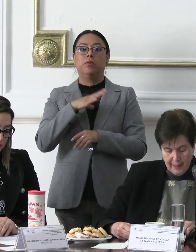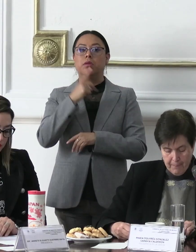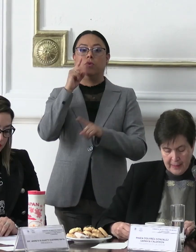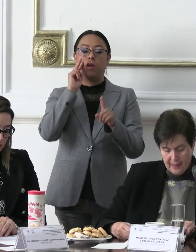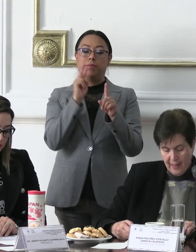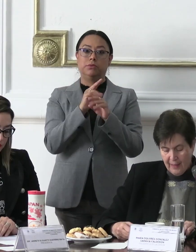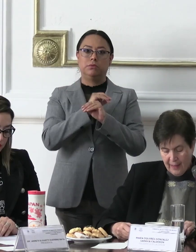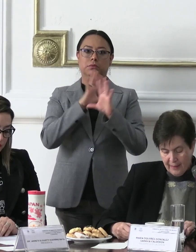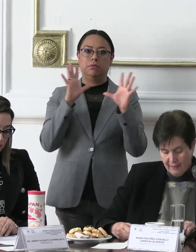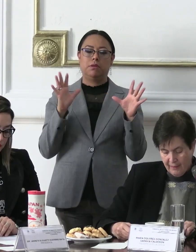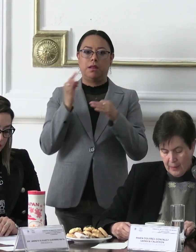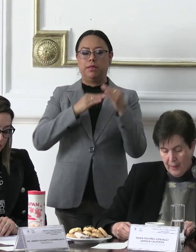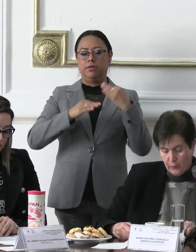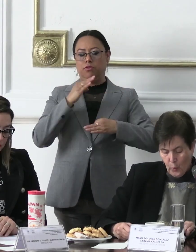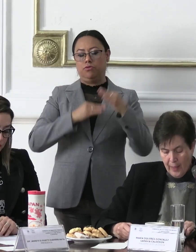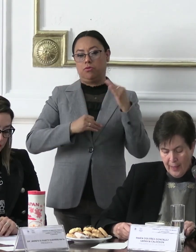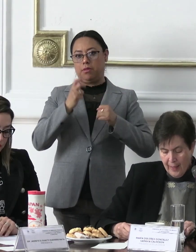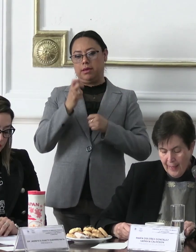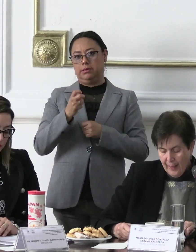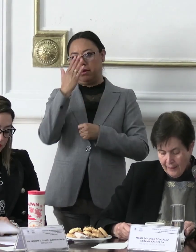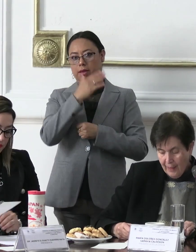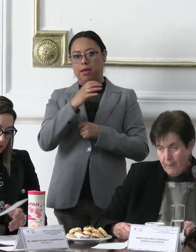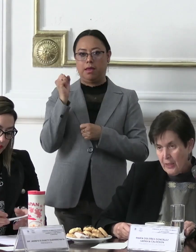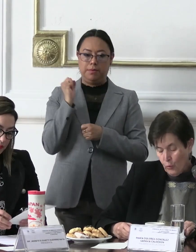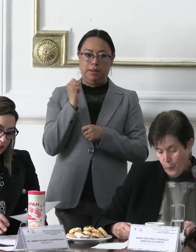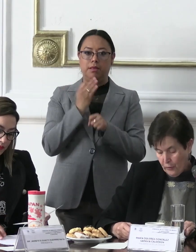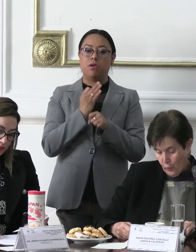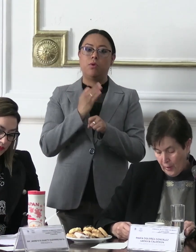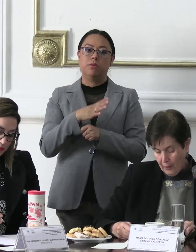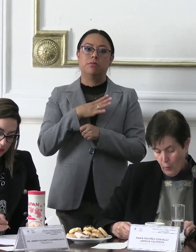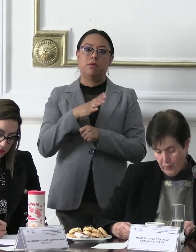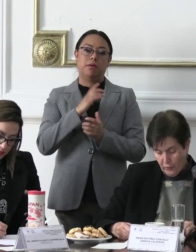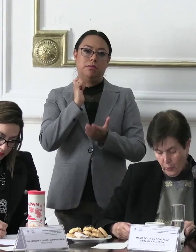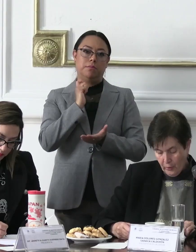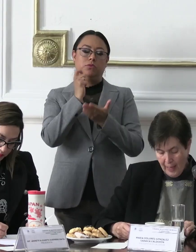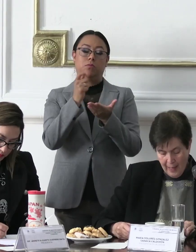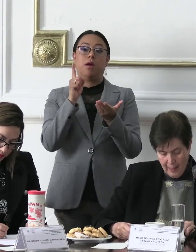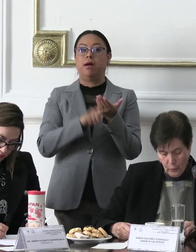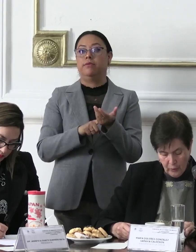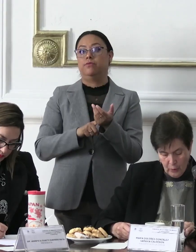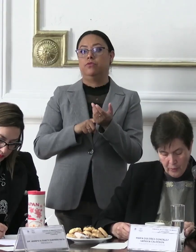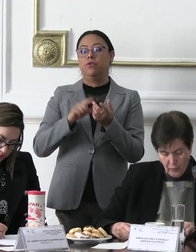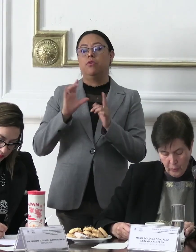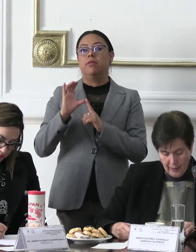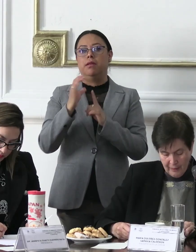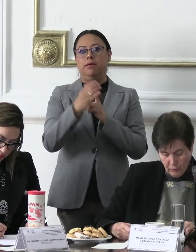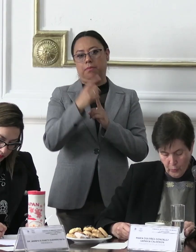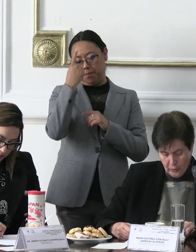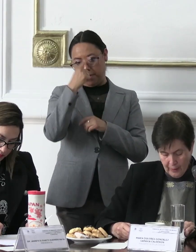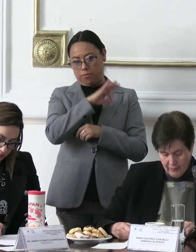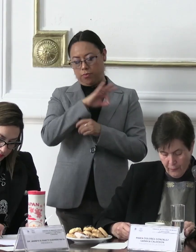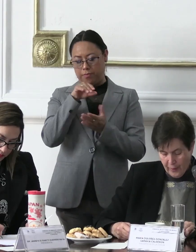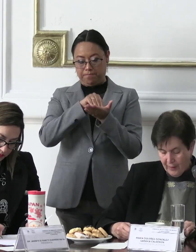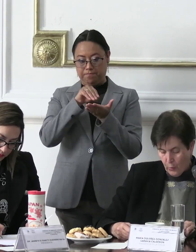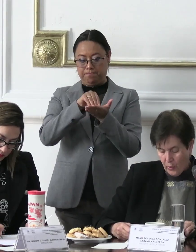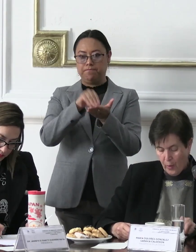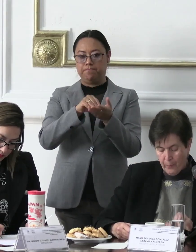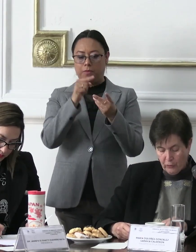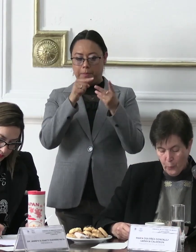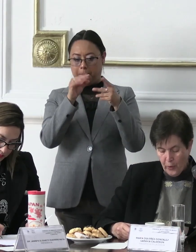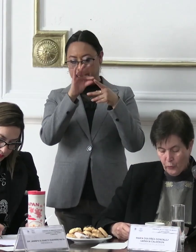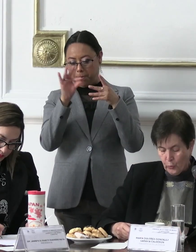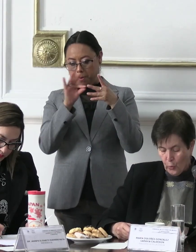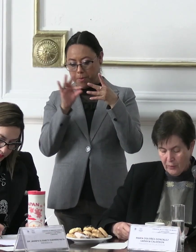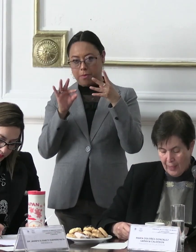clara de la capacidad adquisitiva actual del presupuesto de la Comisión, a la continuación del desglose de las cifras de acuerdo